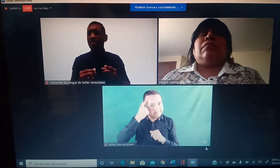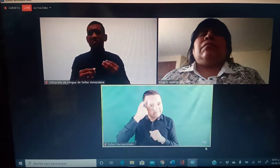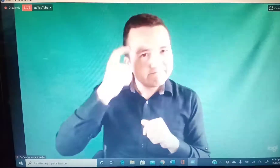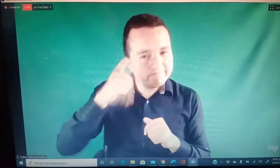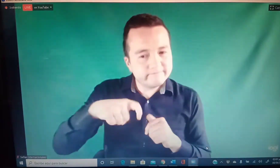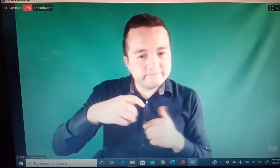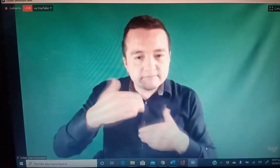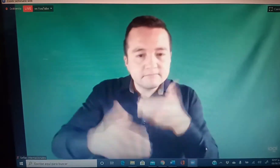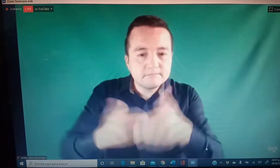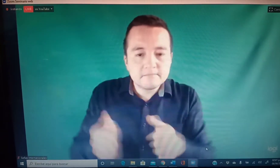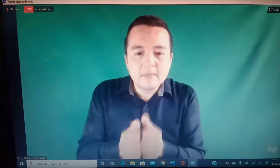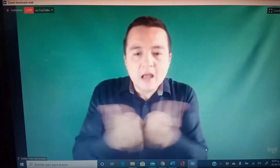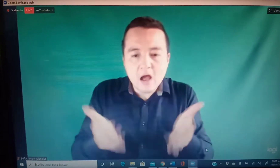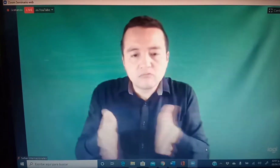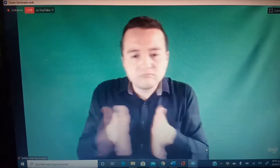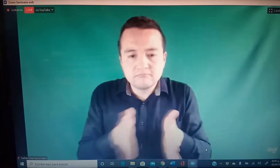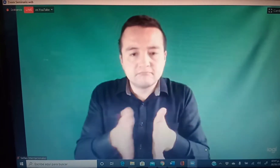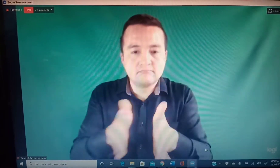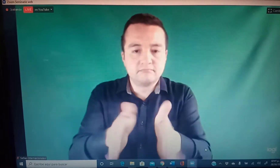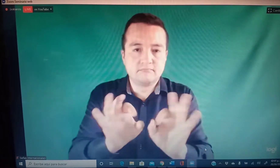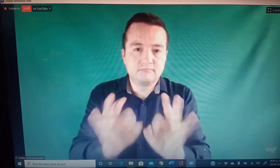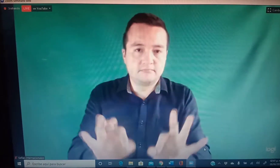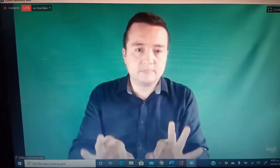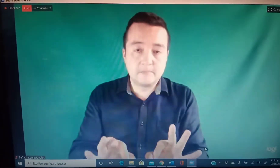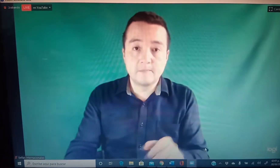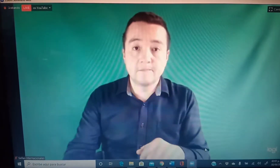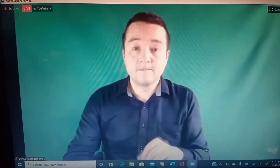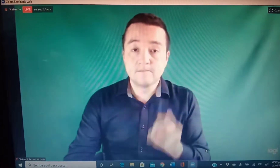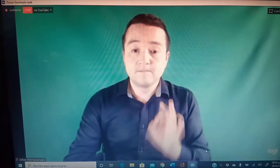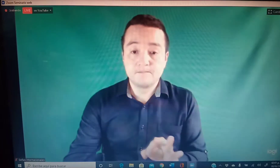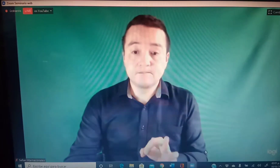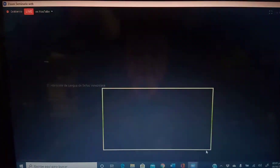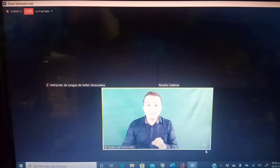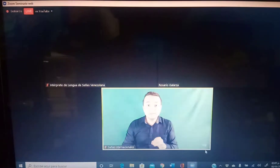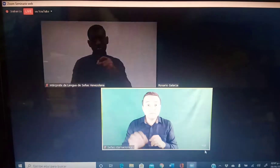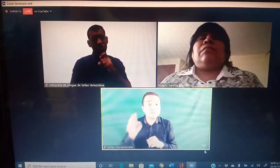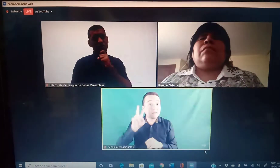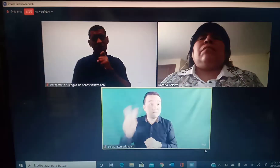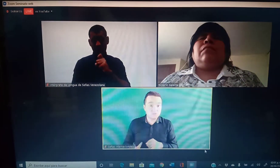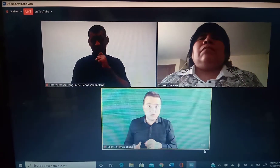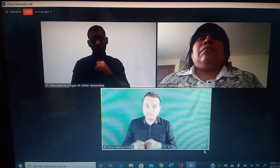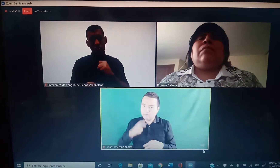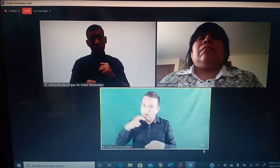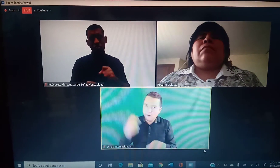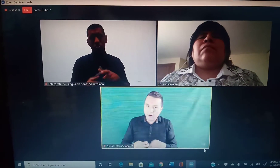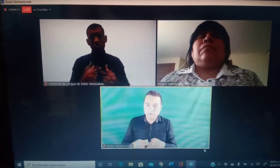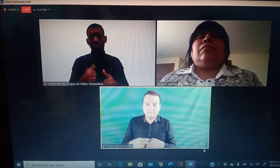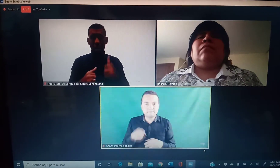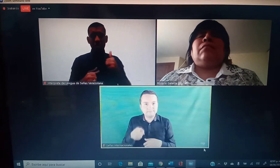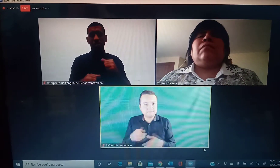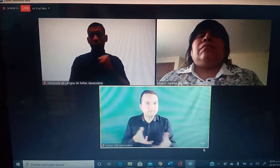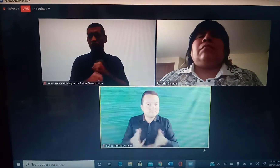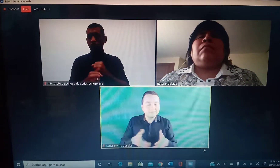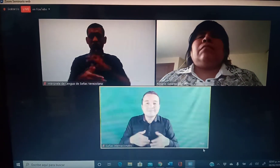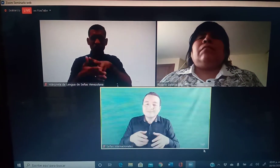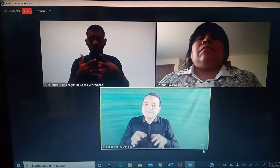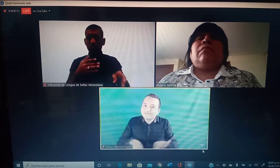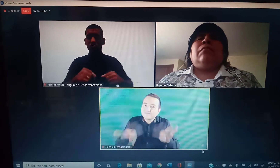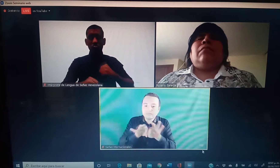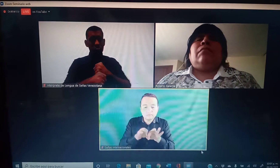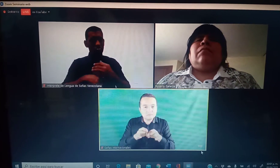de acción, porque Venezuela la tiene bastante difícil en ese sentido. Hay que realizar una línea de acción para que nosotros con